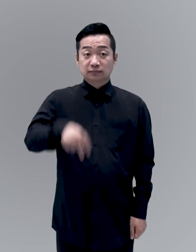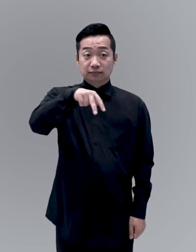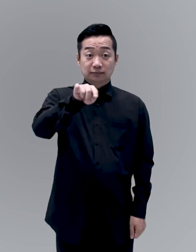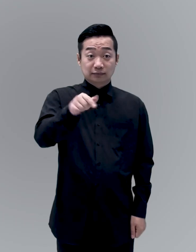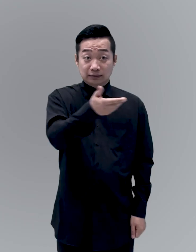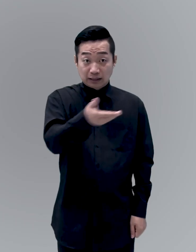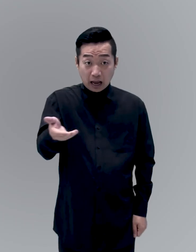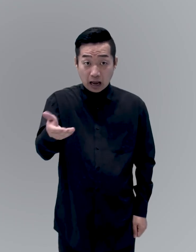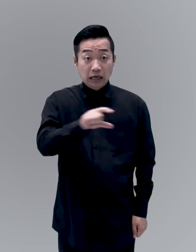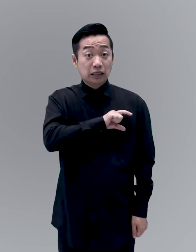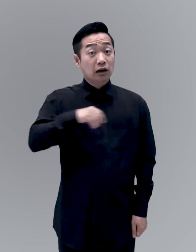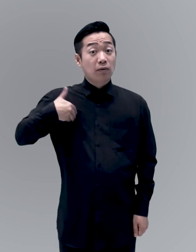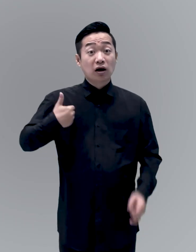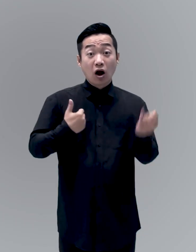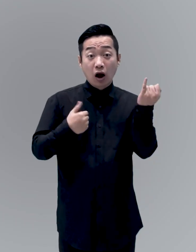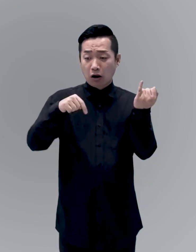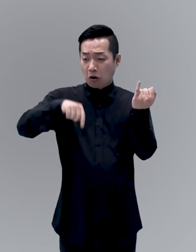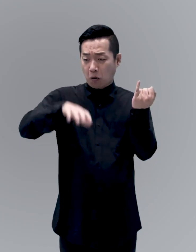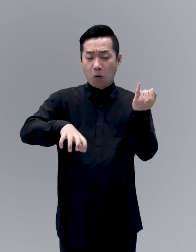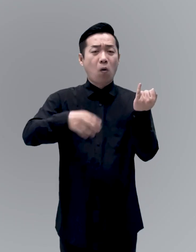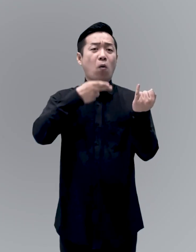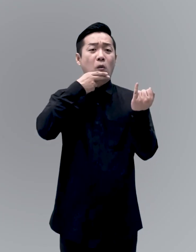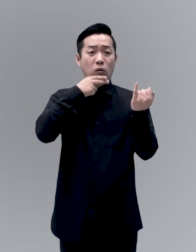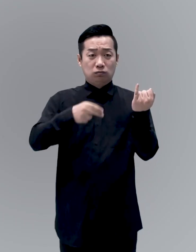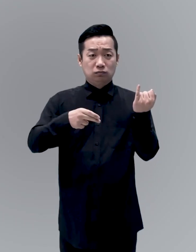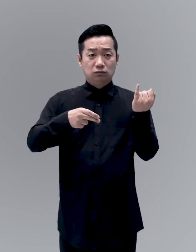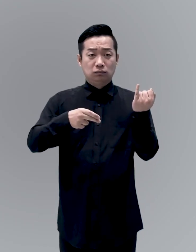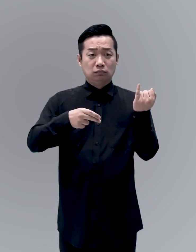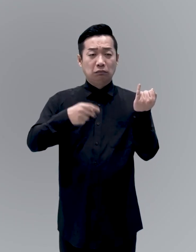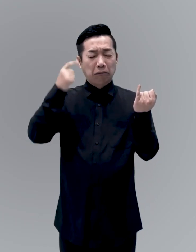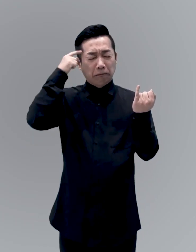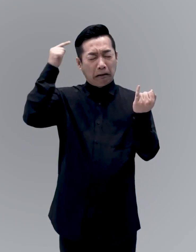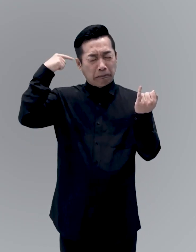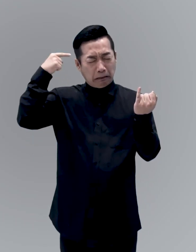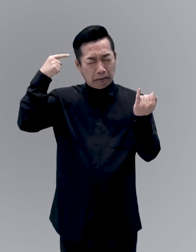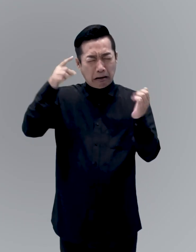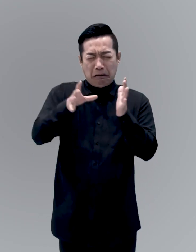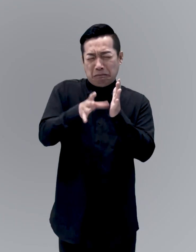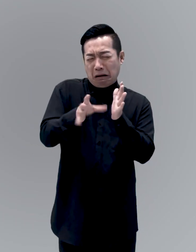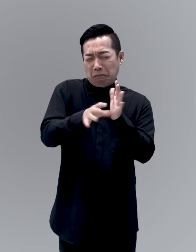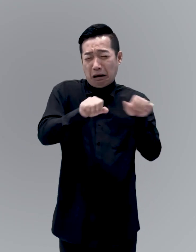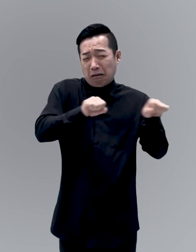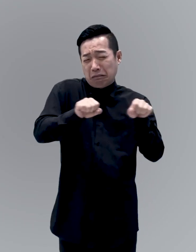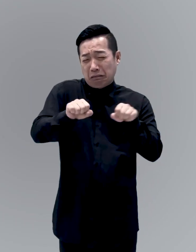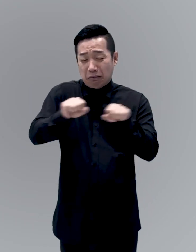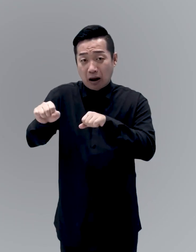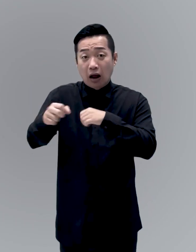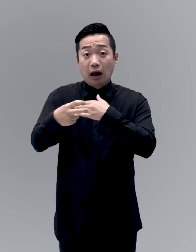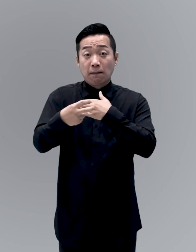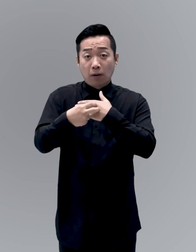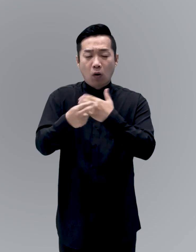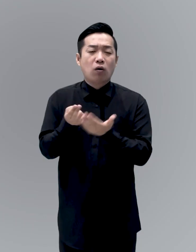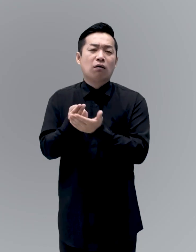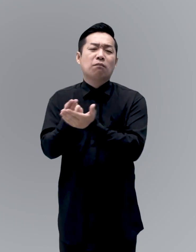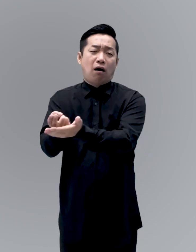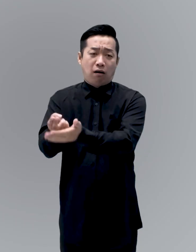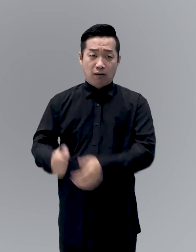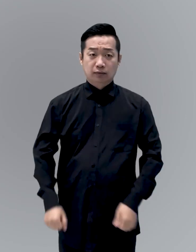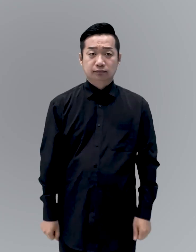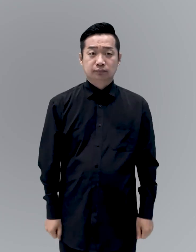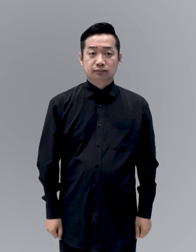센강의 이름 모를 여인은 이제 여기 없어요. 제정신이 아닌 상태로 미쳐 날뛰어서 병원으로 이송되었죠.